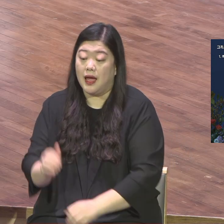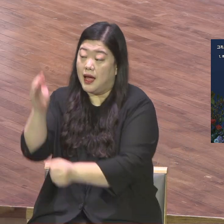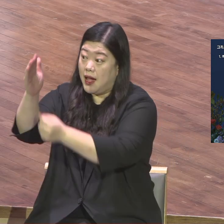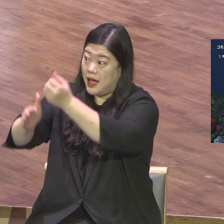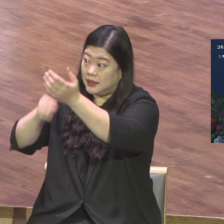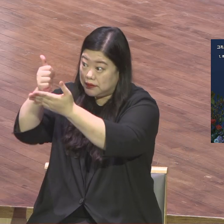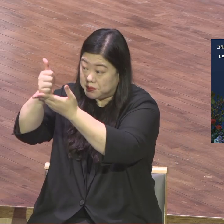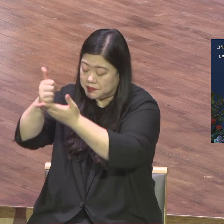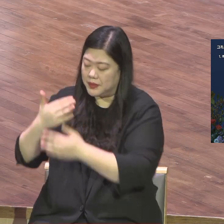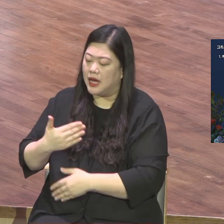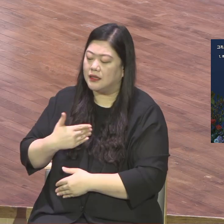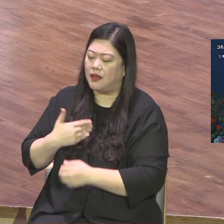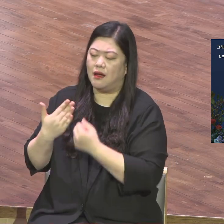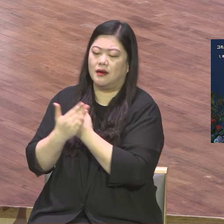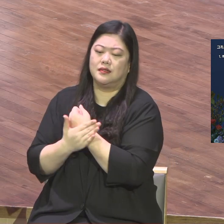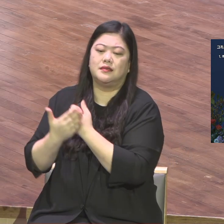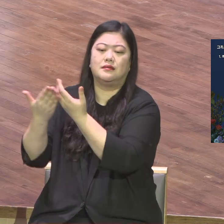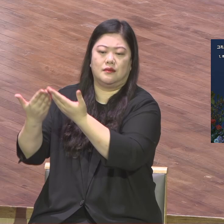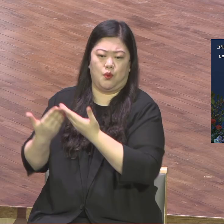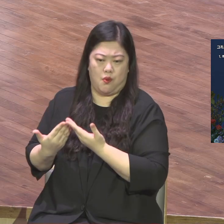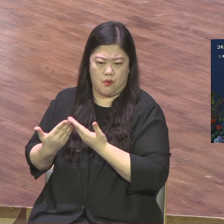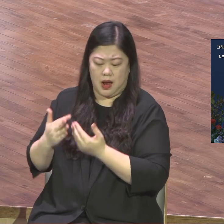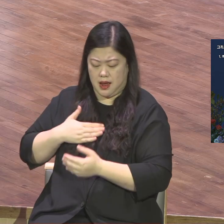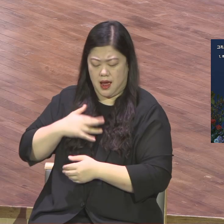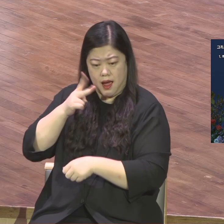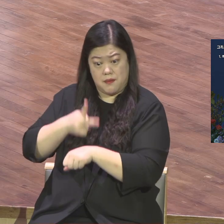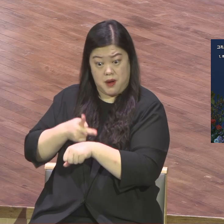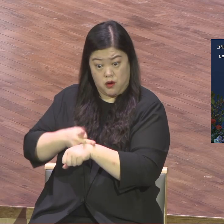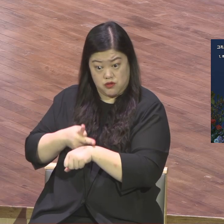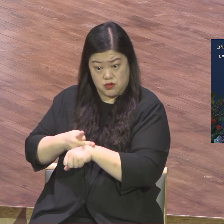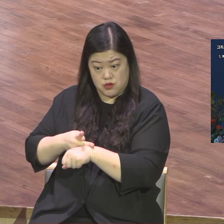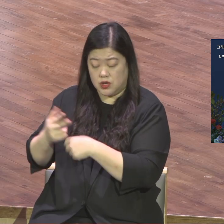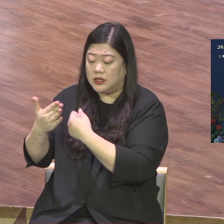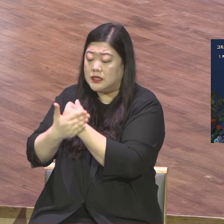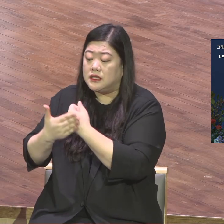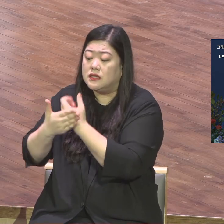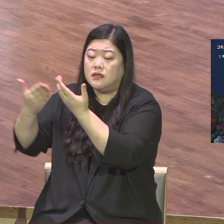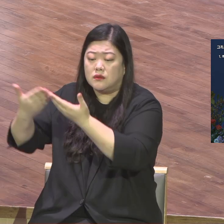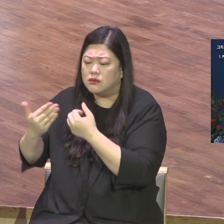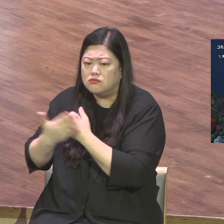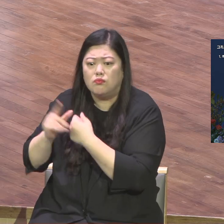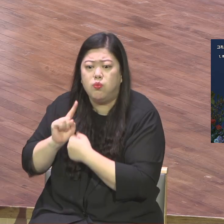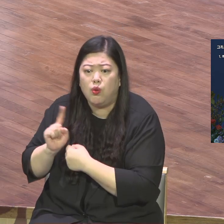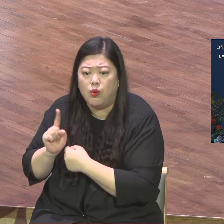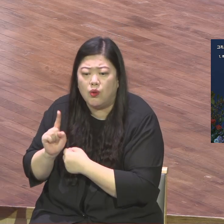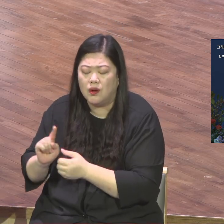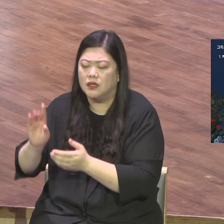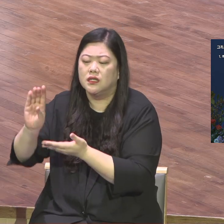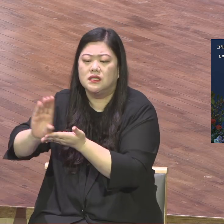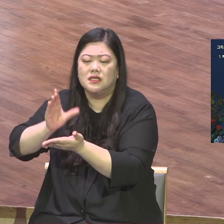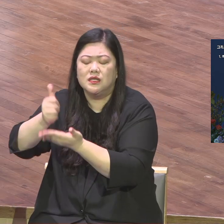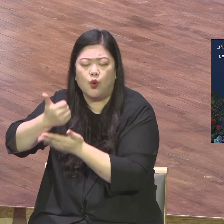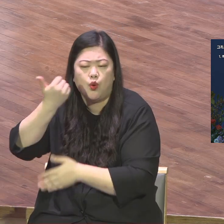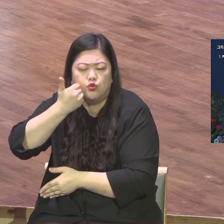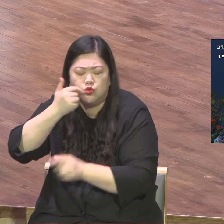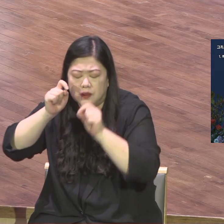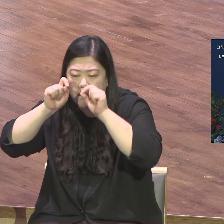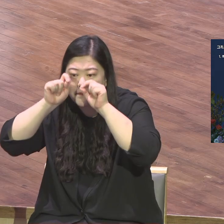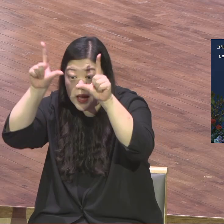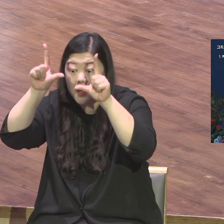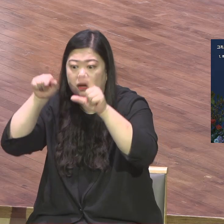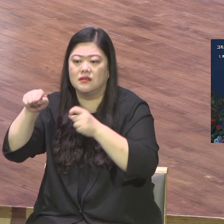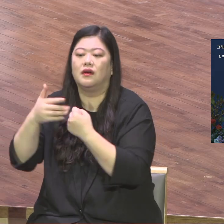주신 은혜는 그리스도의 비밀을 깨닫게 하는 은혜라 그랬어요. 그리스도 비밀을 깨닫게 하는 것이 큰